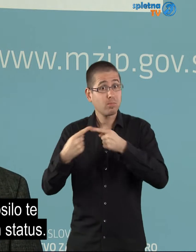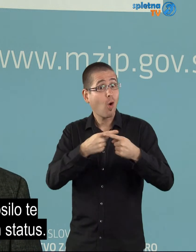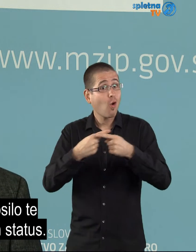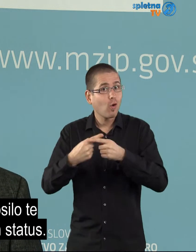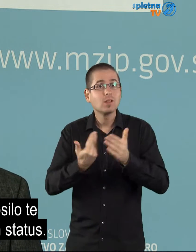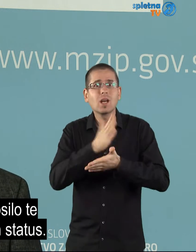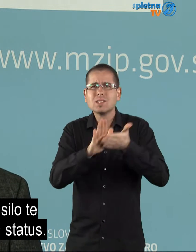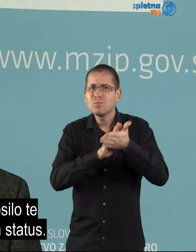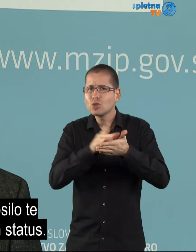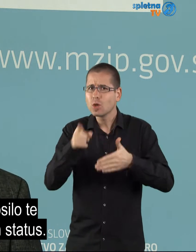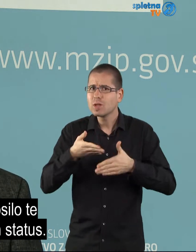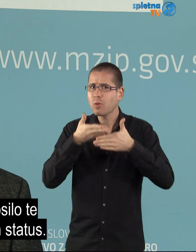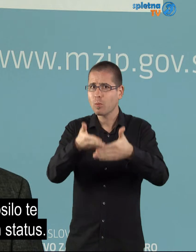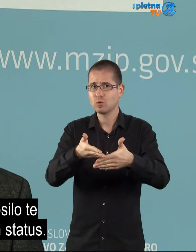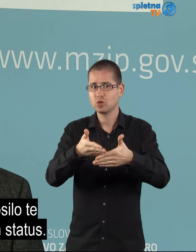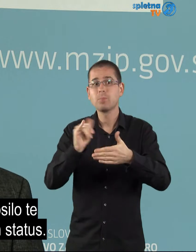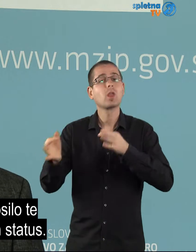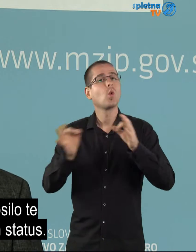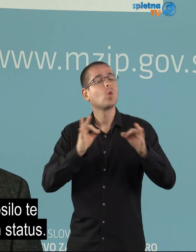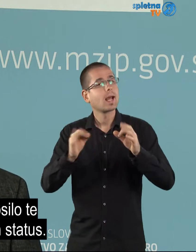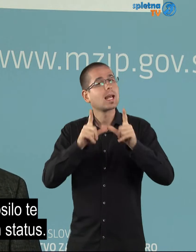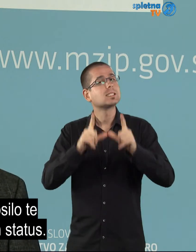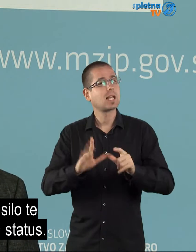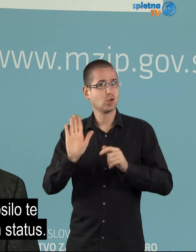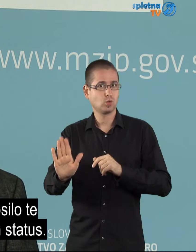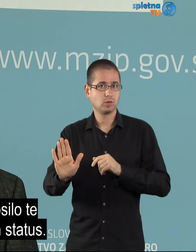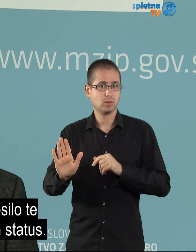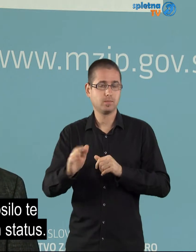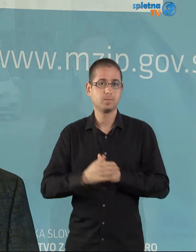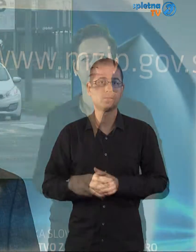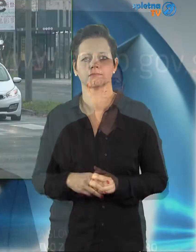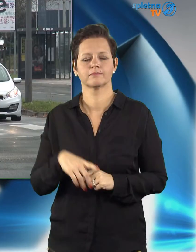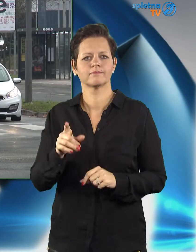Pogoj za zaprosilo te pomoči je urejen status.